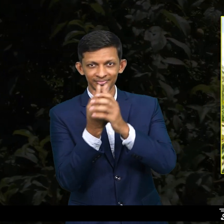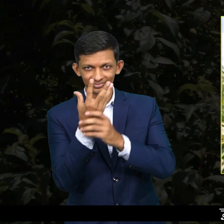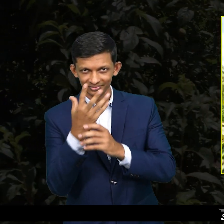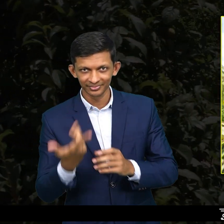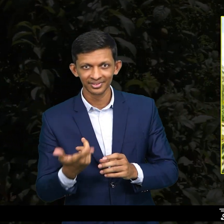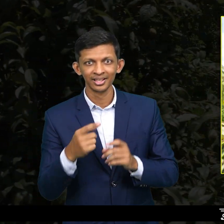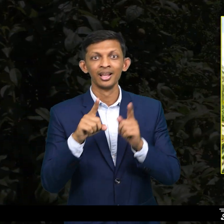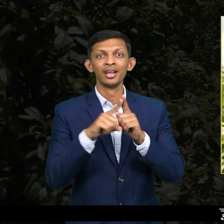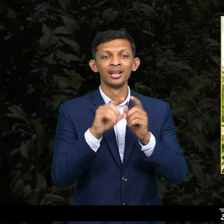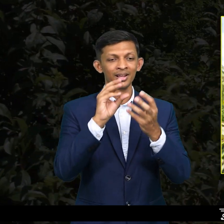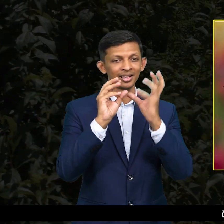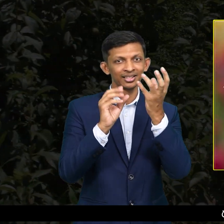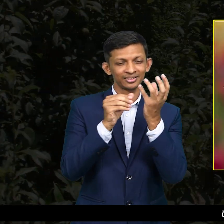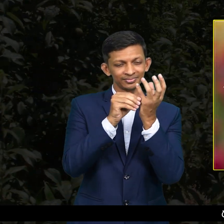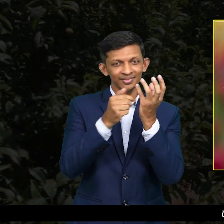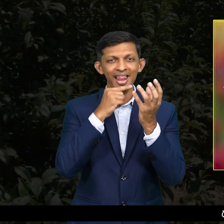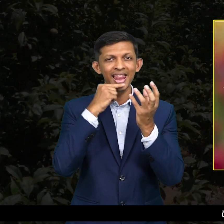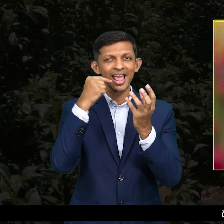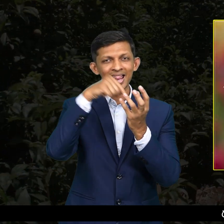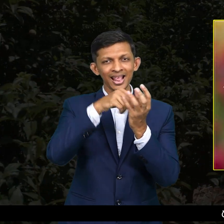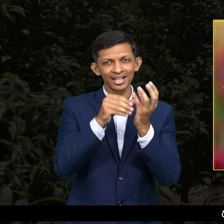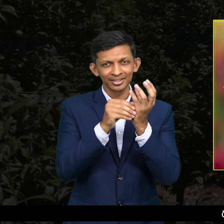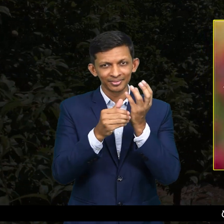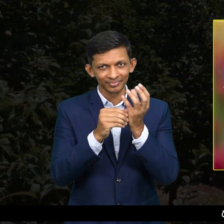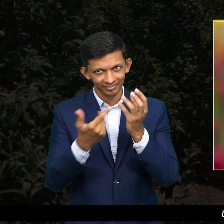పైనాపిల్, దానిమ్మ,